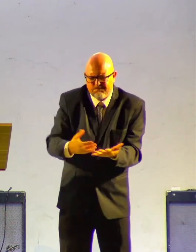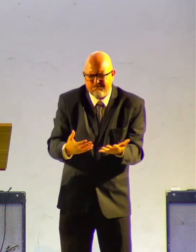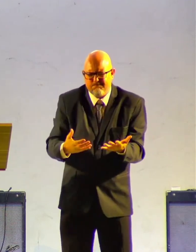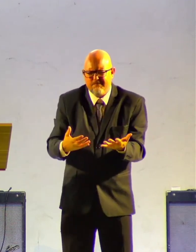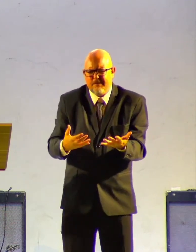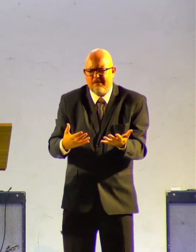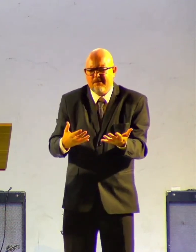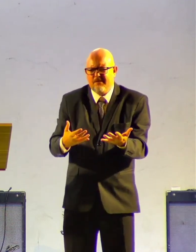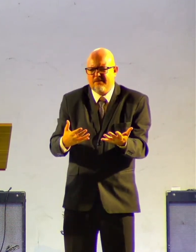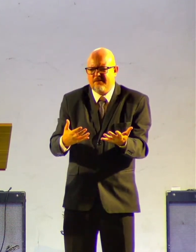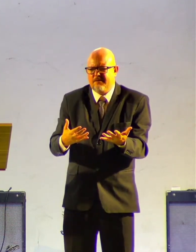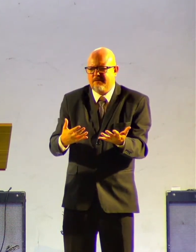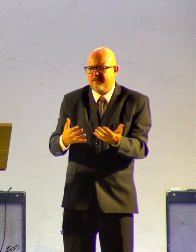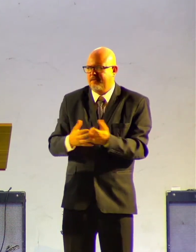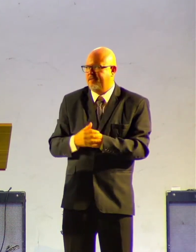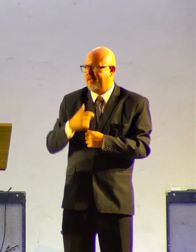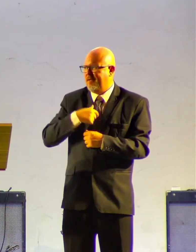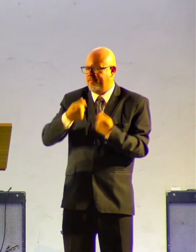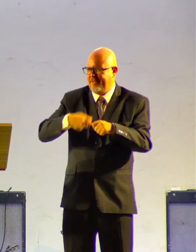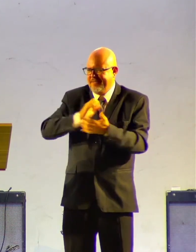eu preciso ser moído.